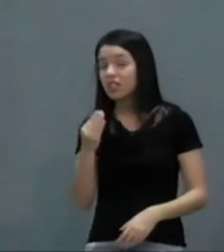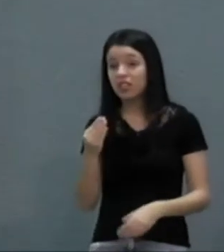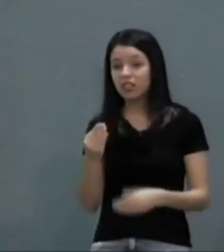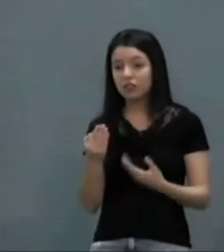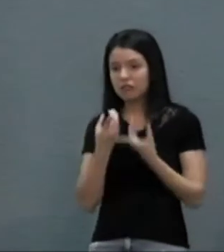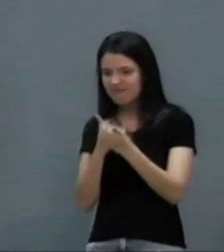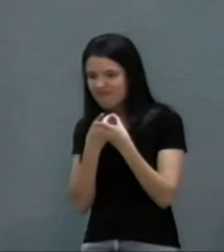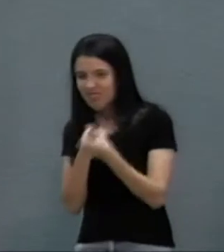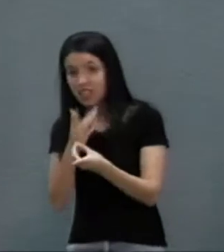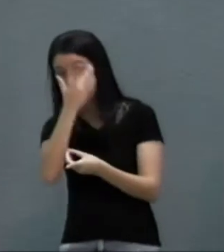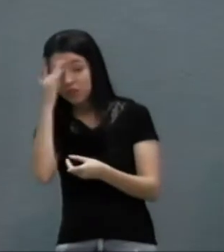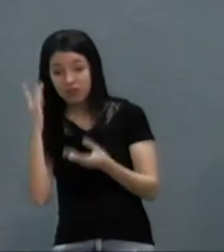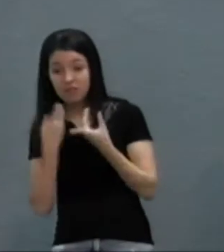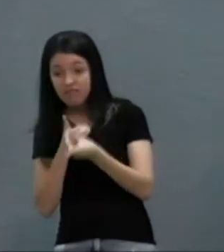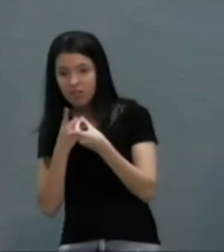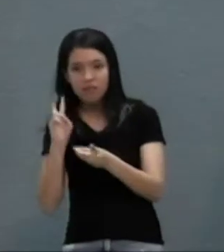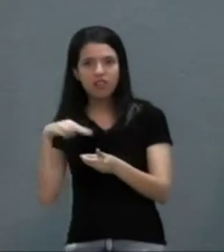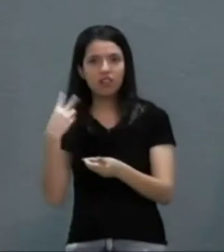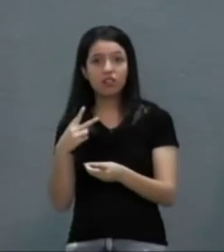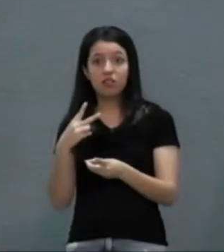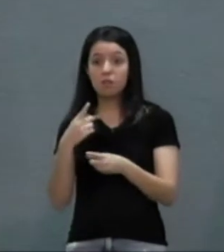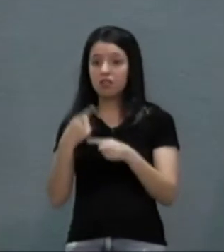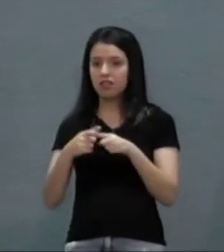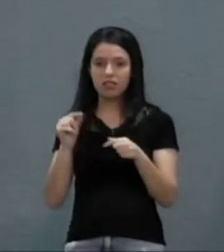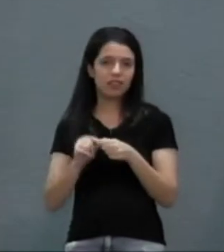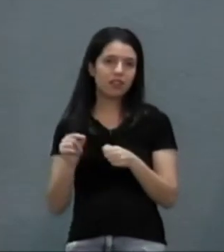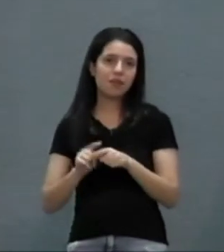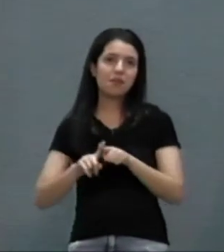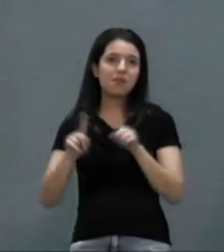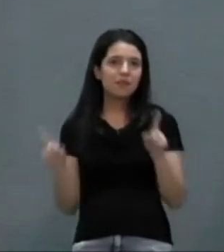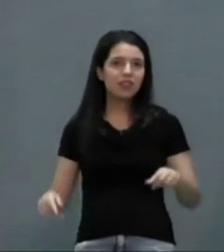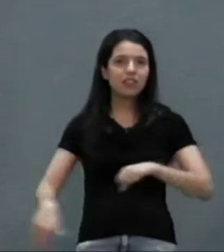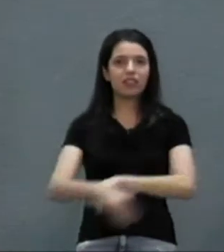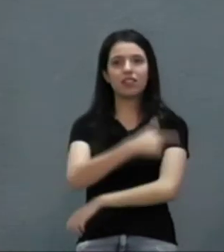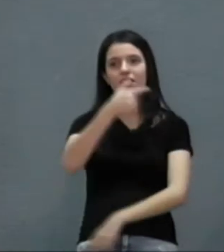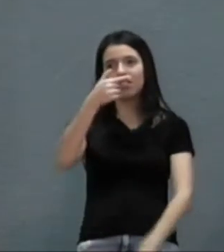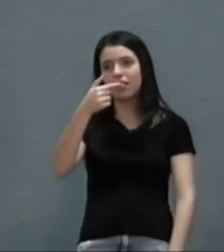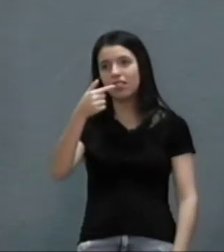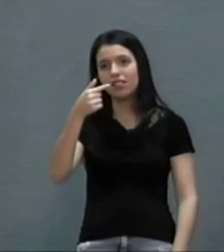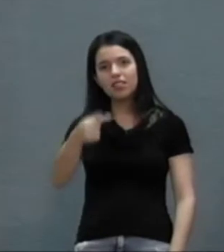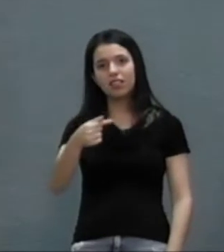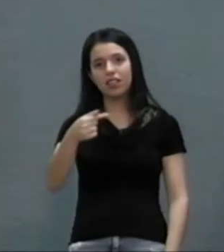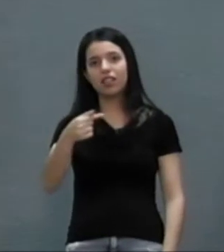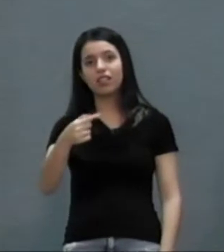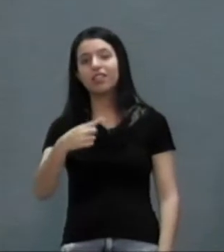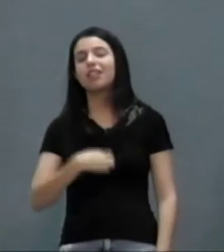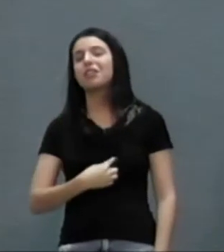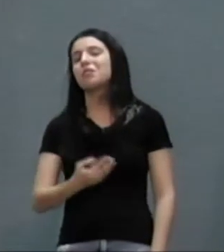não estão fiscalizando. Mas a Porto Velho, a 7, é uma coisa que eu brigo há muito tempo. Só que, infelizmente, as coisas não estão